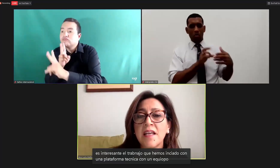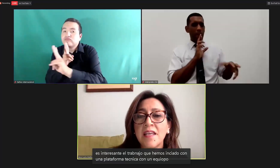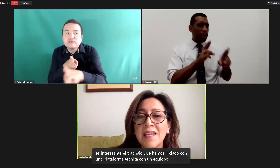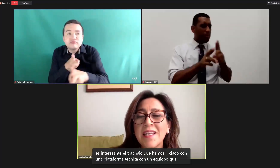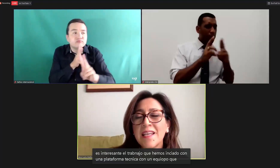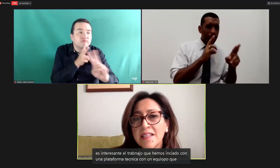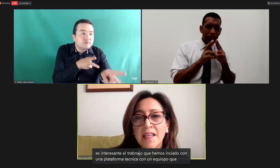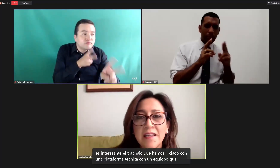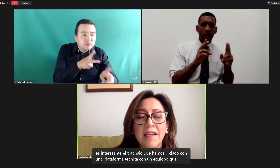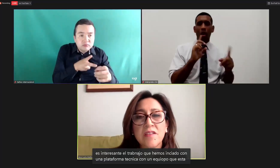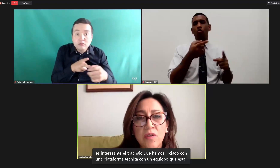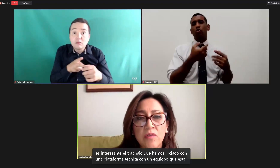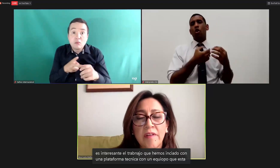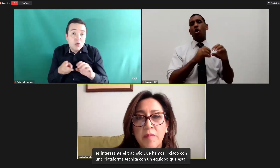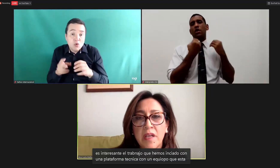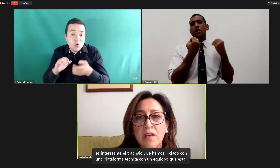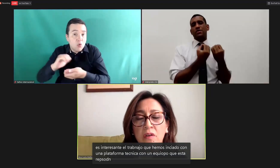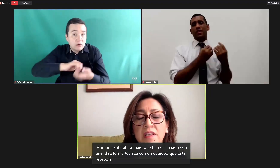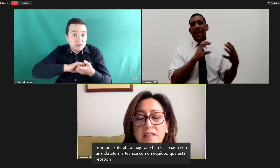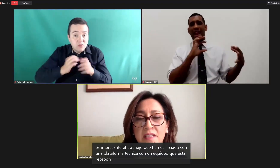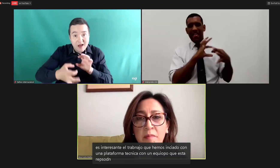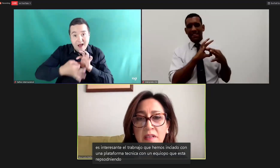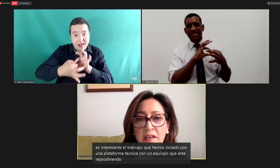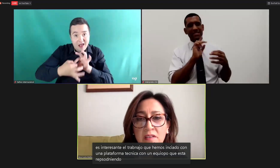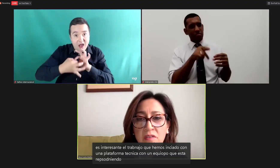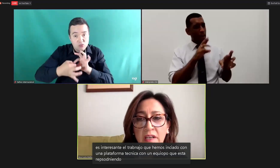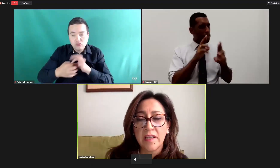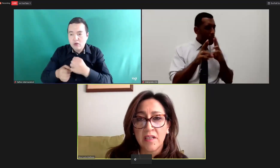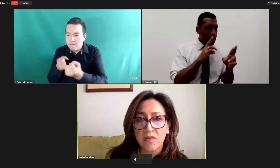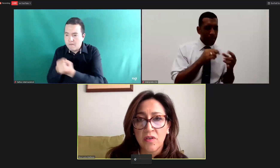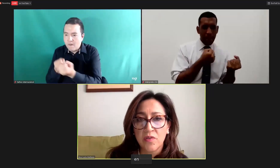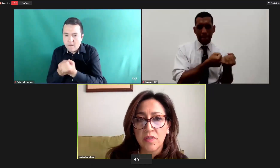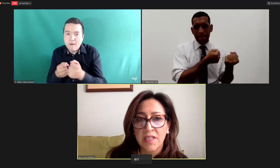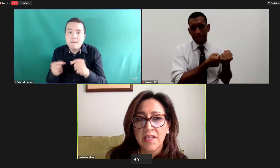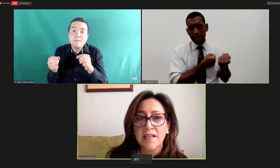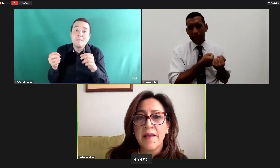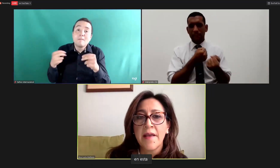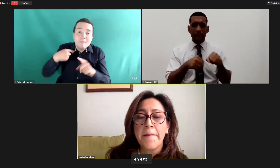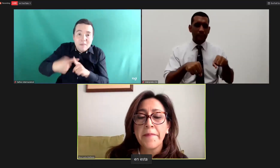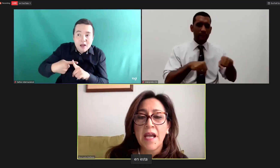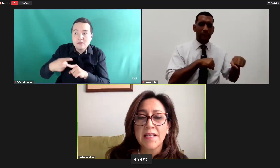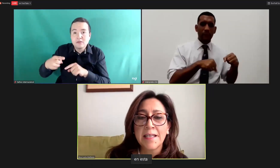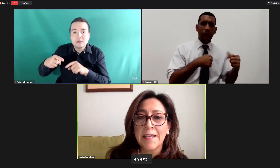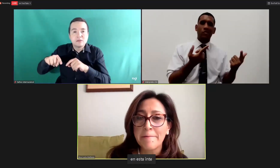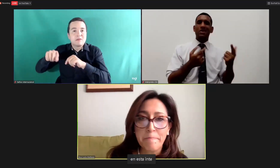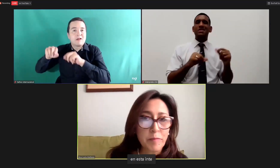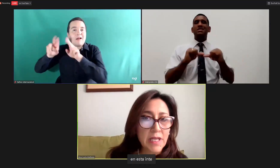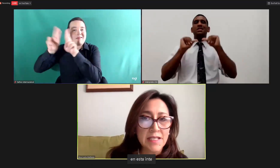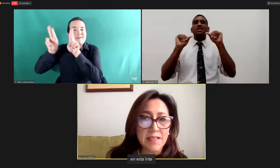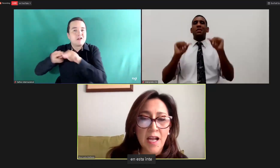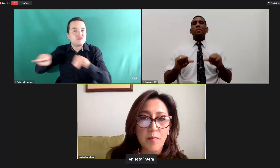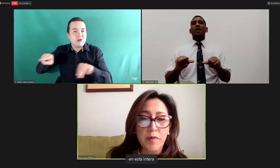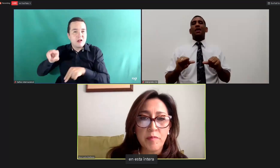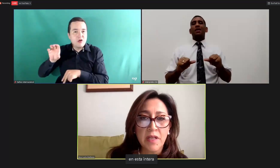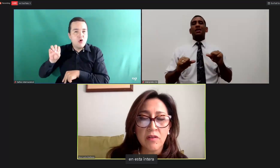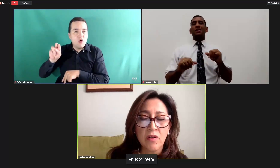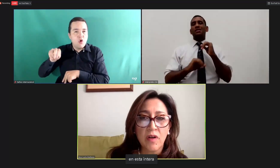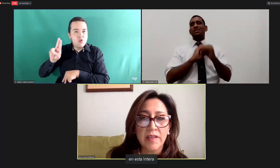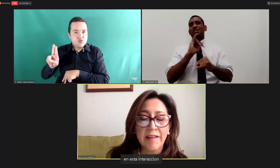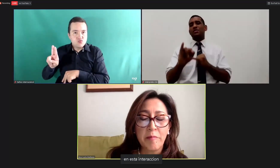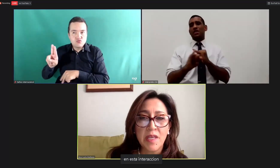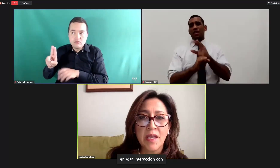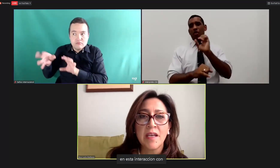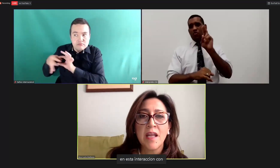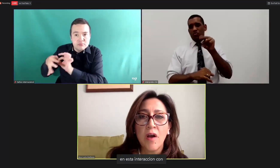aliadas, y en esta interacción también con el Sistema Internacional de Naciones Unidas. Así que está el